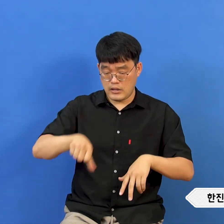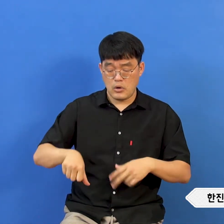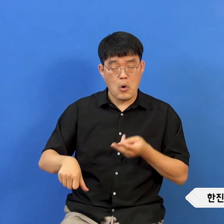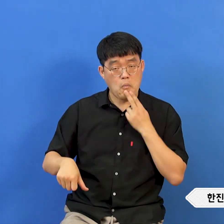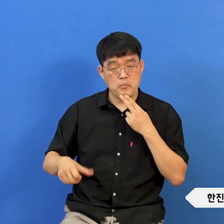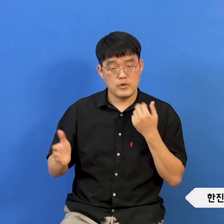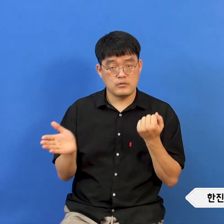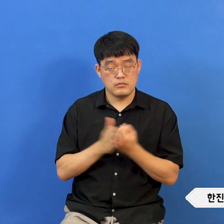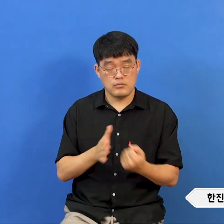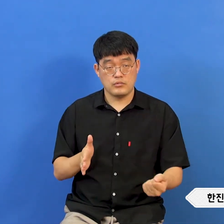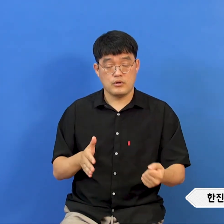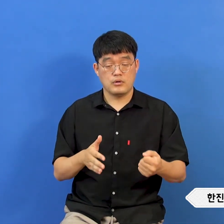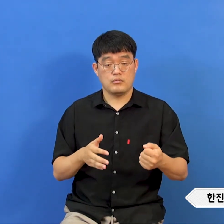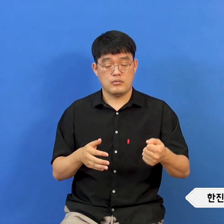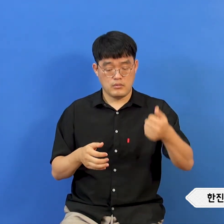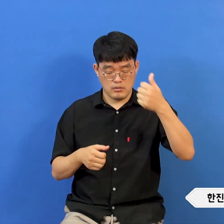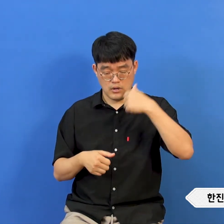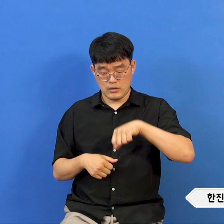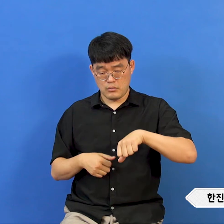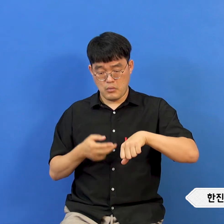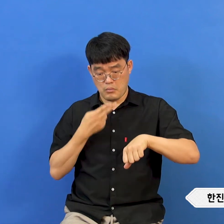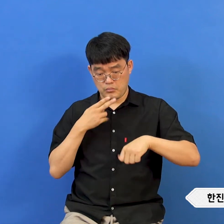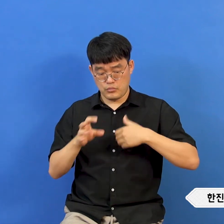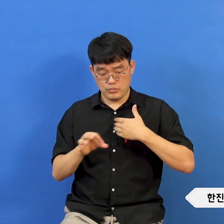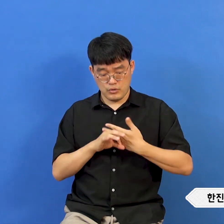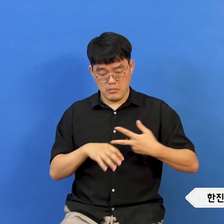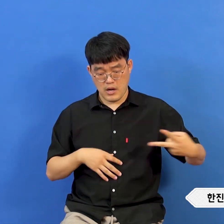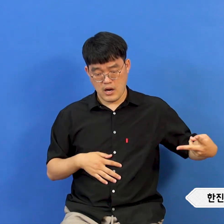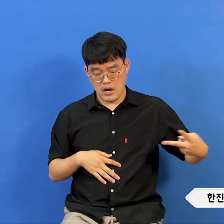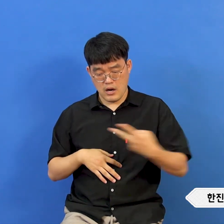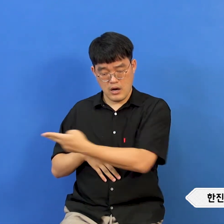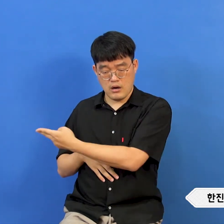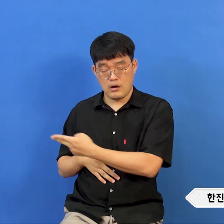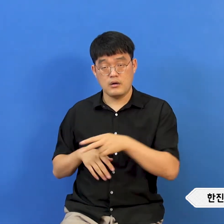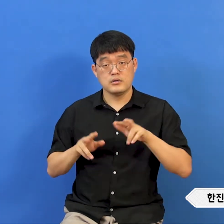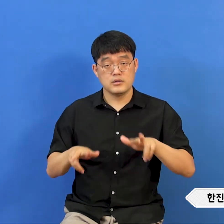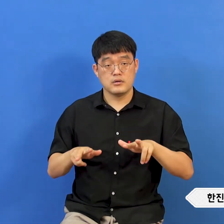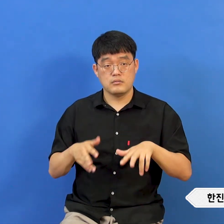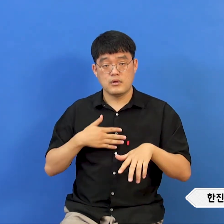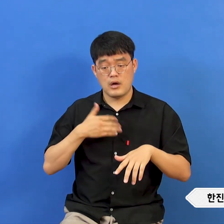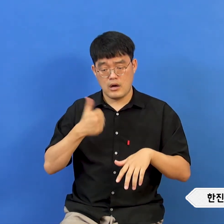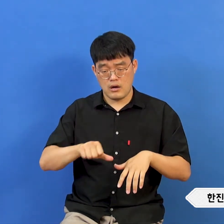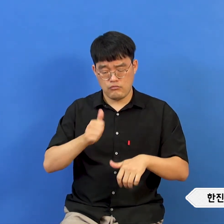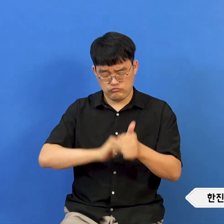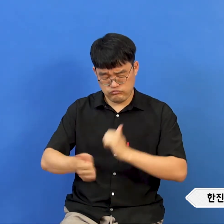아니겠습니까? 확률로 치면 대가 끊어지는 거 100% 아닙니까?